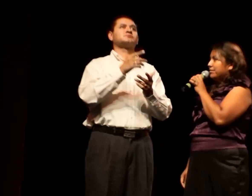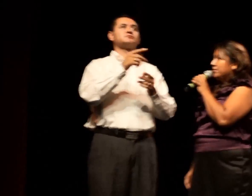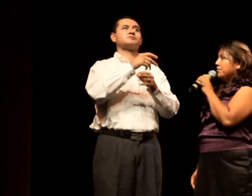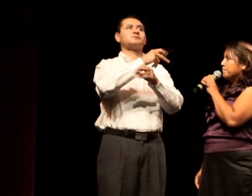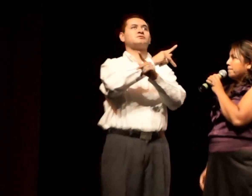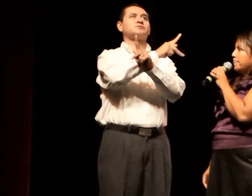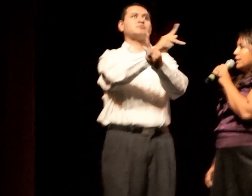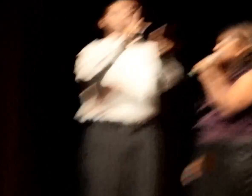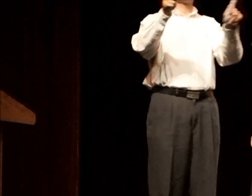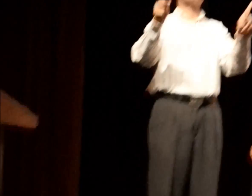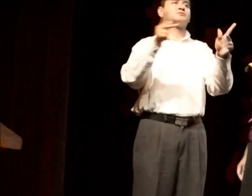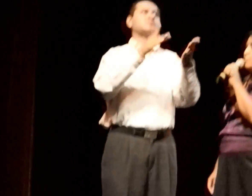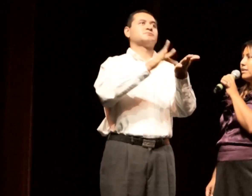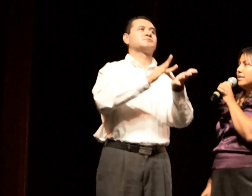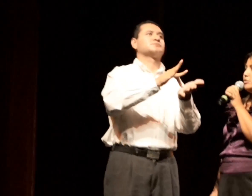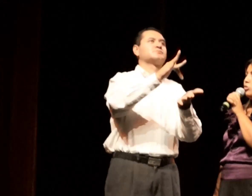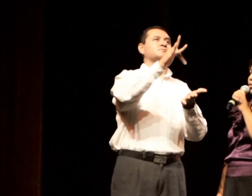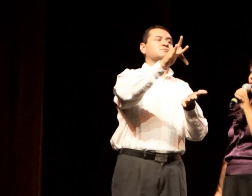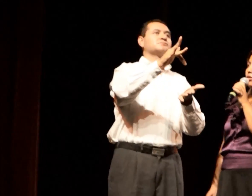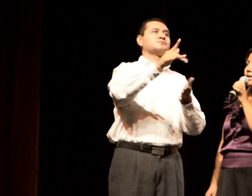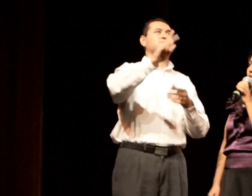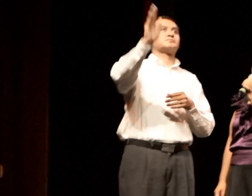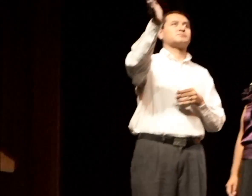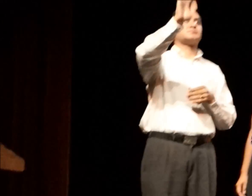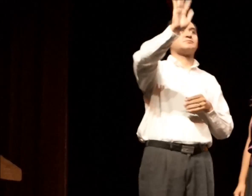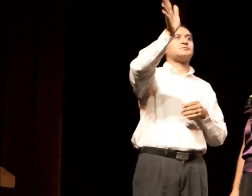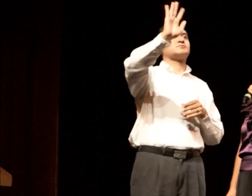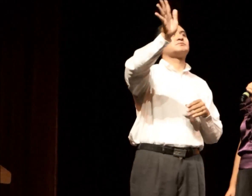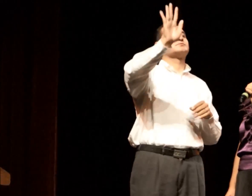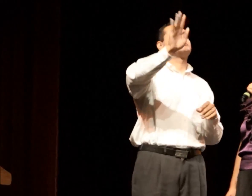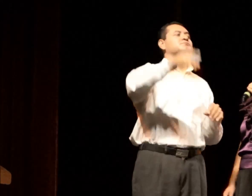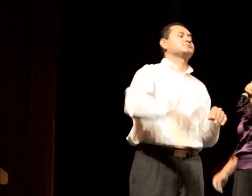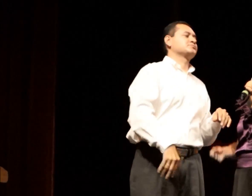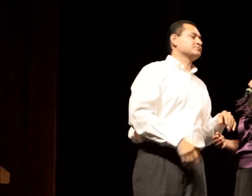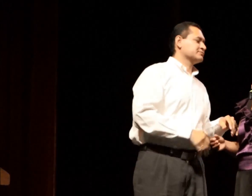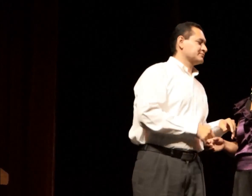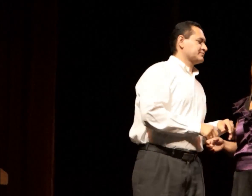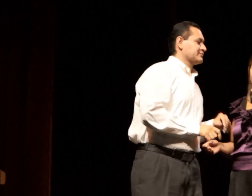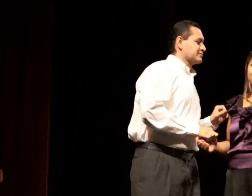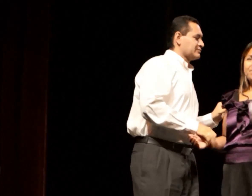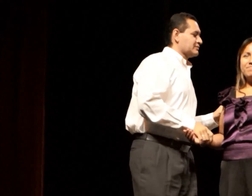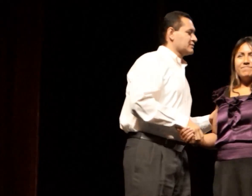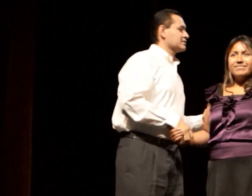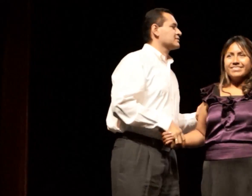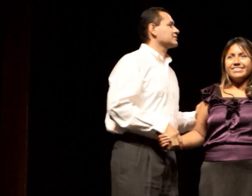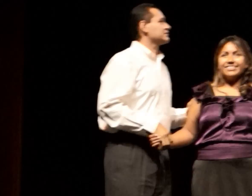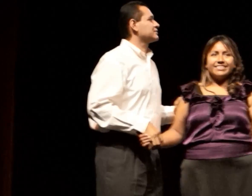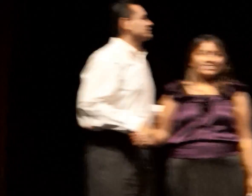Bien, por nuestra parte es todo y le damos las gracias a los presentes.